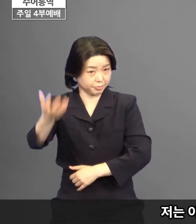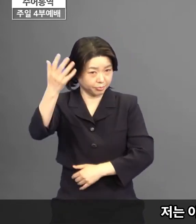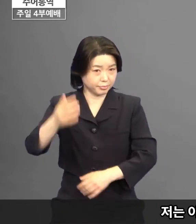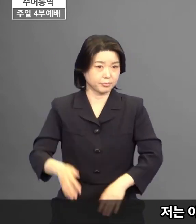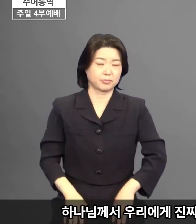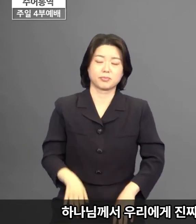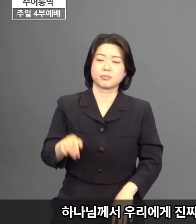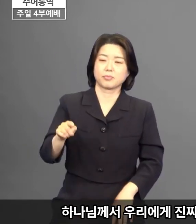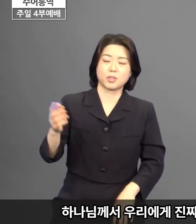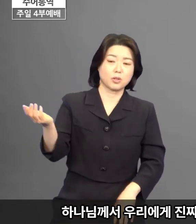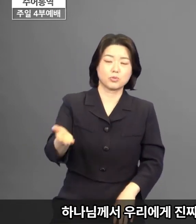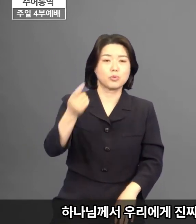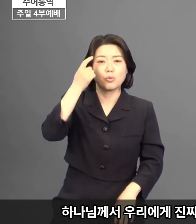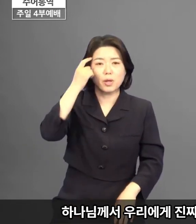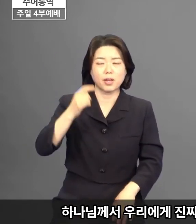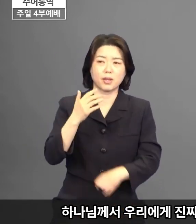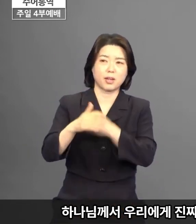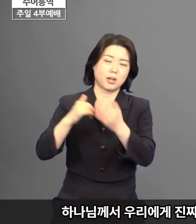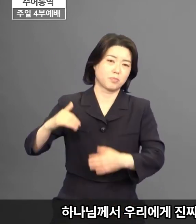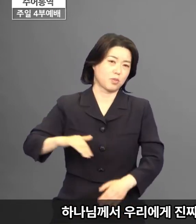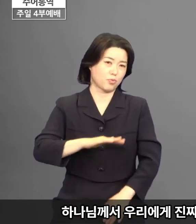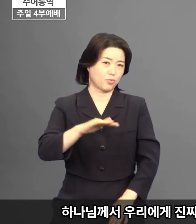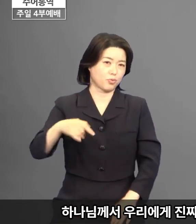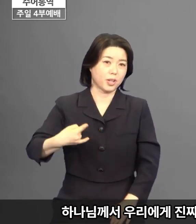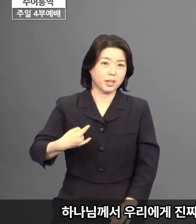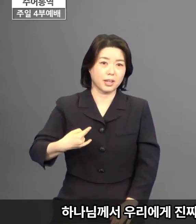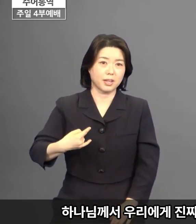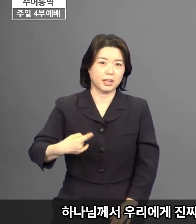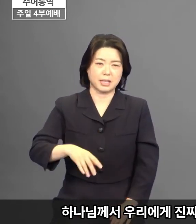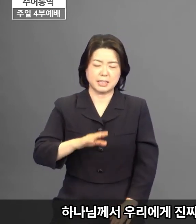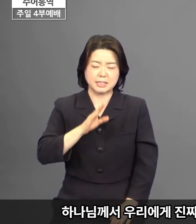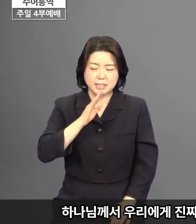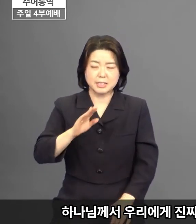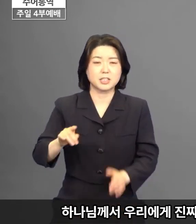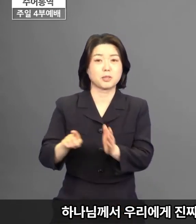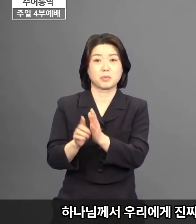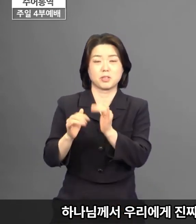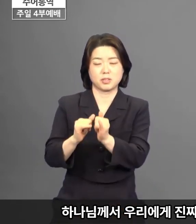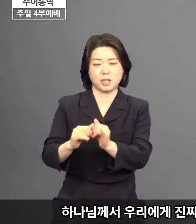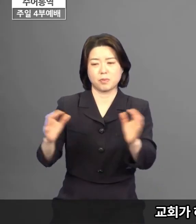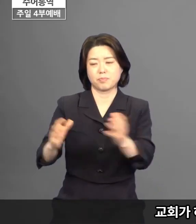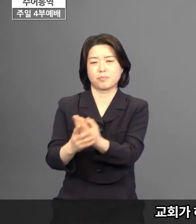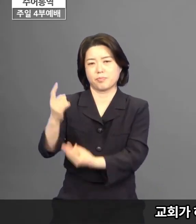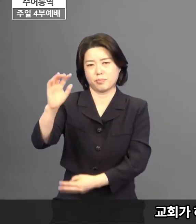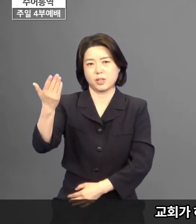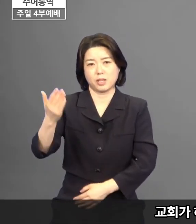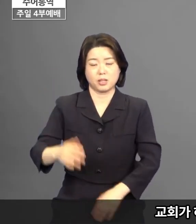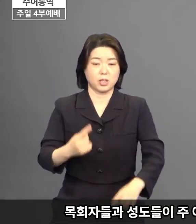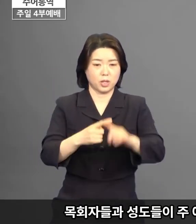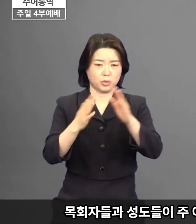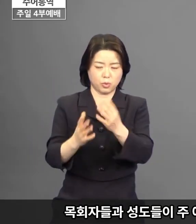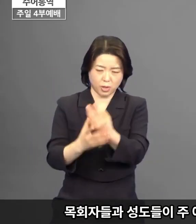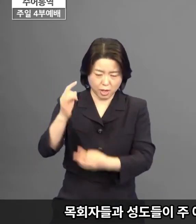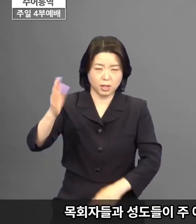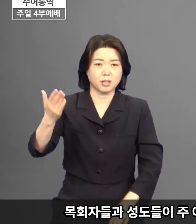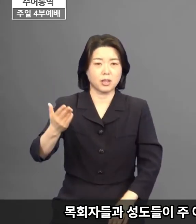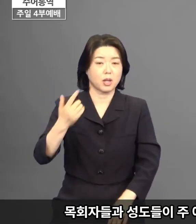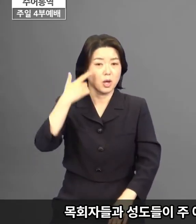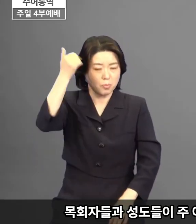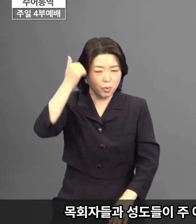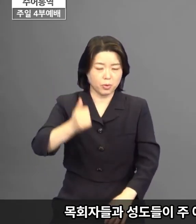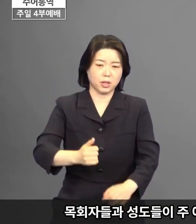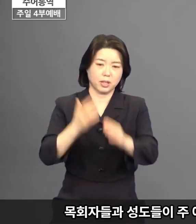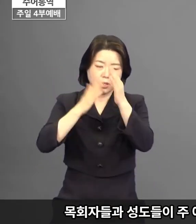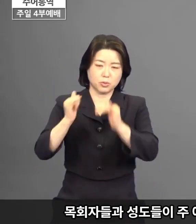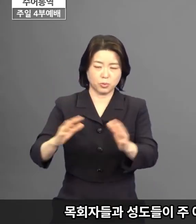말씀을 보면서 하나님께서 우리에게 진짜 그리스도인들이 하나 되어야 된다. 교회가 하나 되어야 된다. 목회자들과